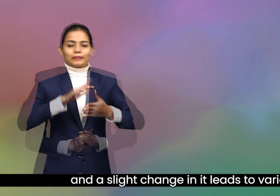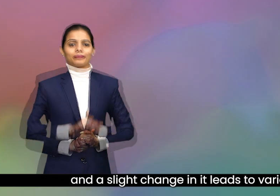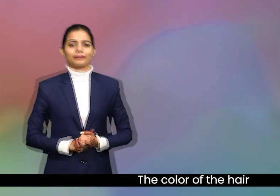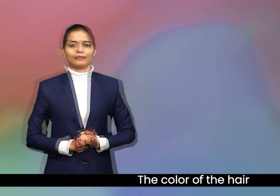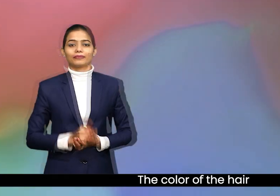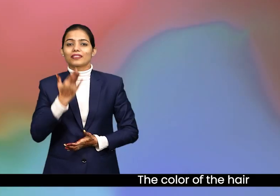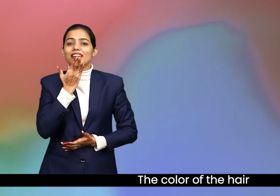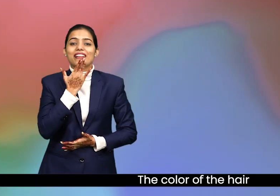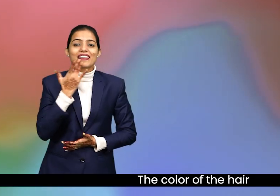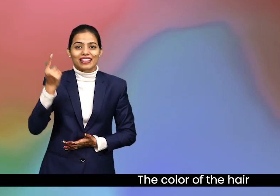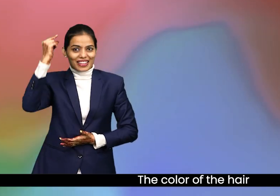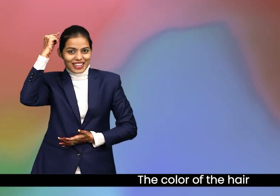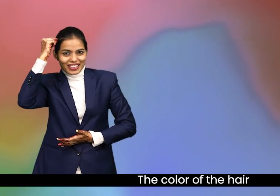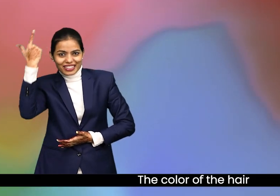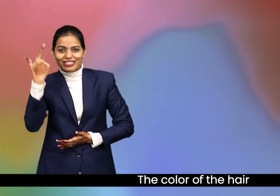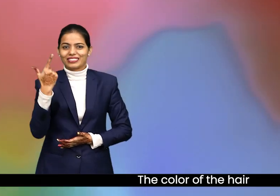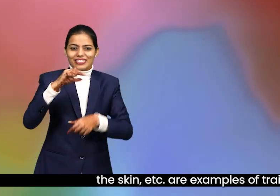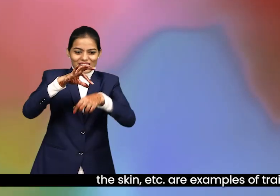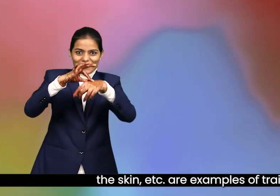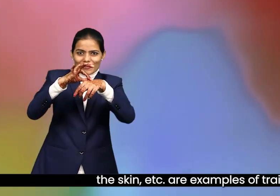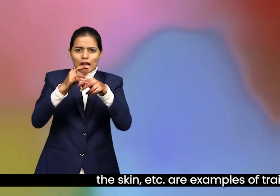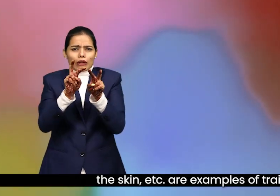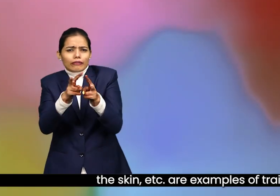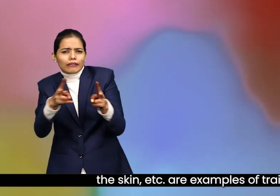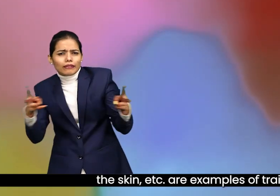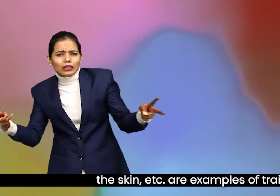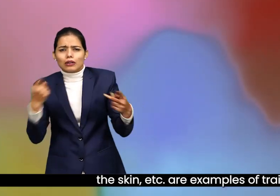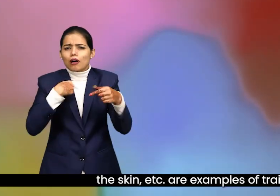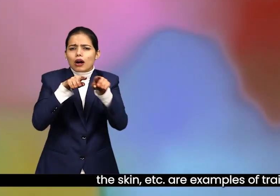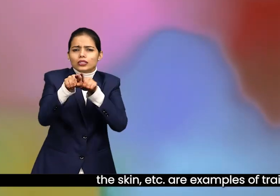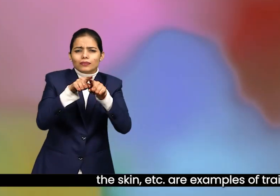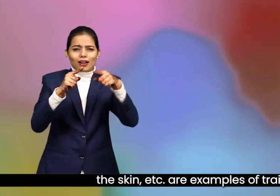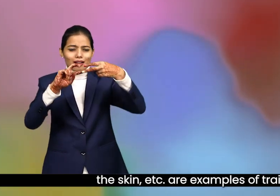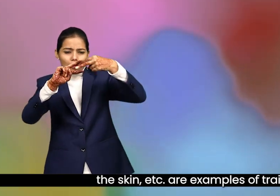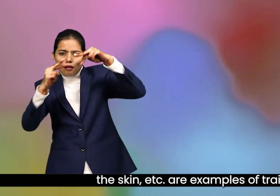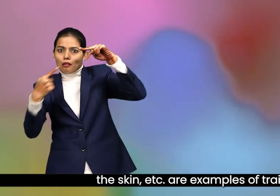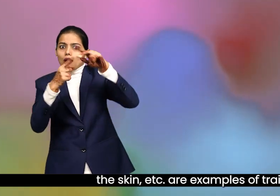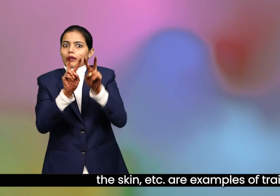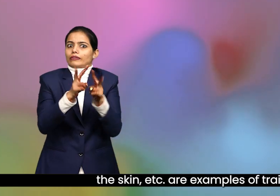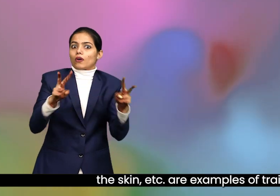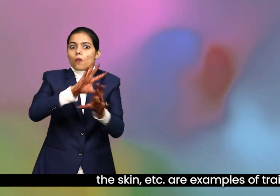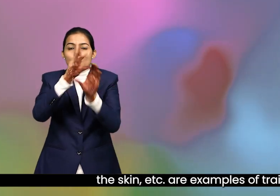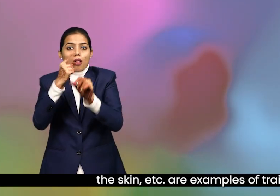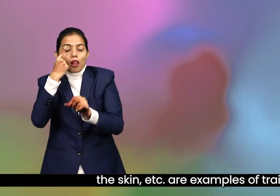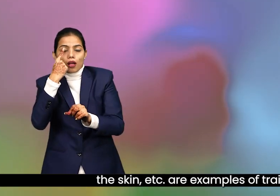The color of the முடியின் hair, நிறம், the தோல் skin, போன்றவை பண்புகளுக்கு etc. are எடுத்துக்காட்டுகள். examples of traits.